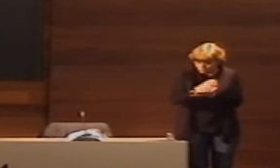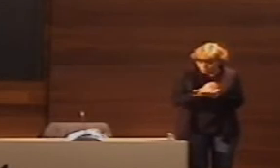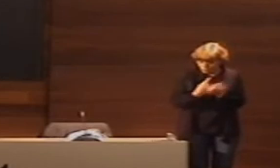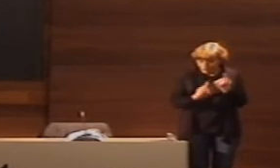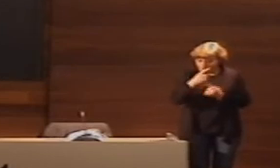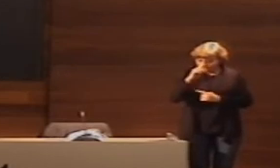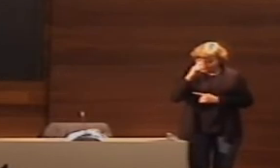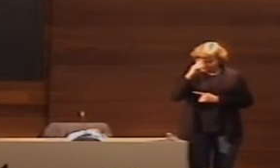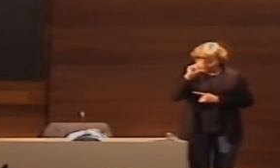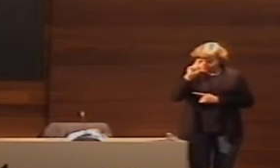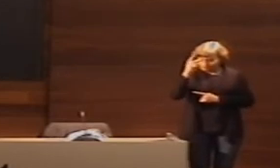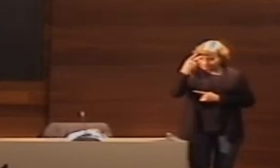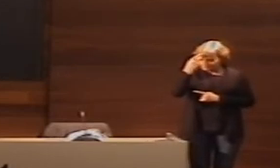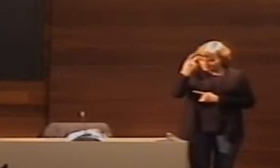kilos.